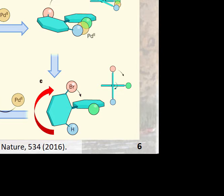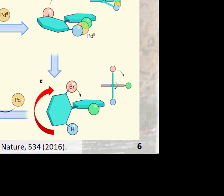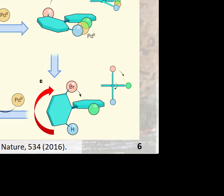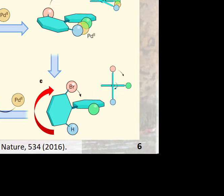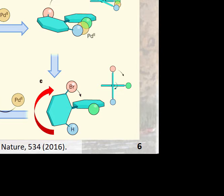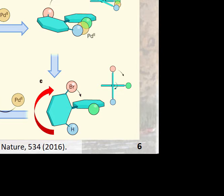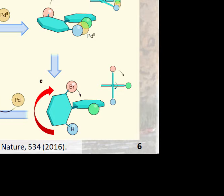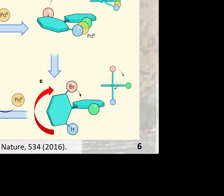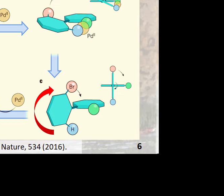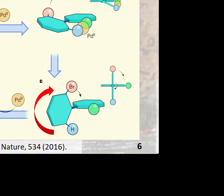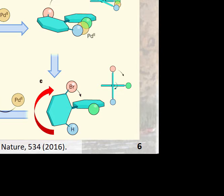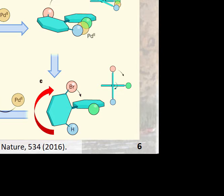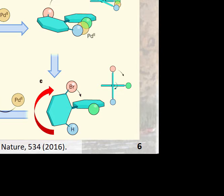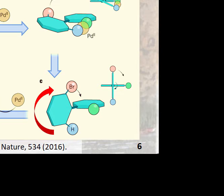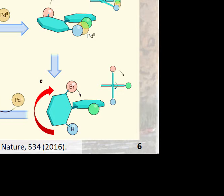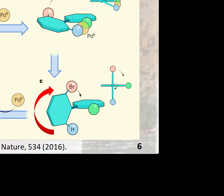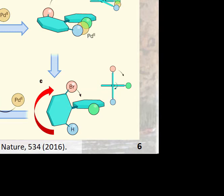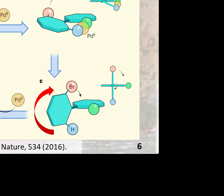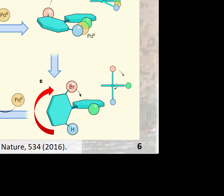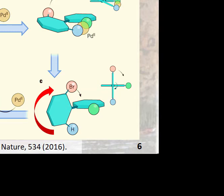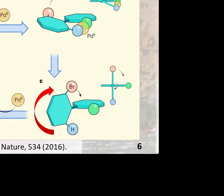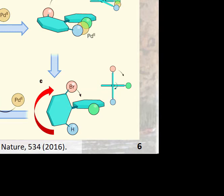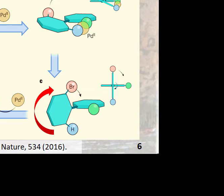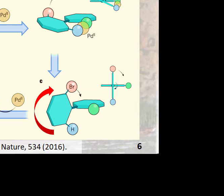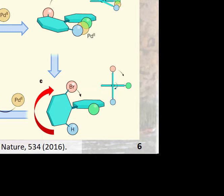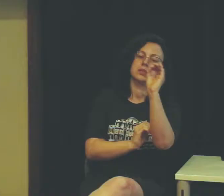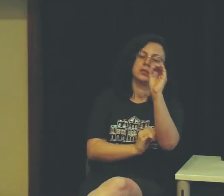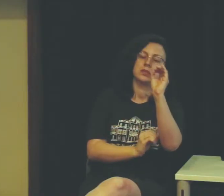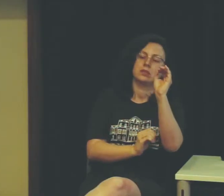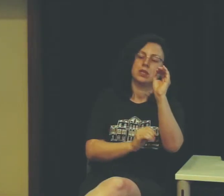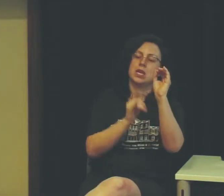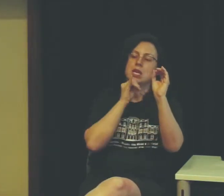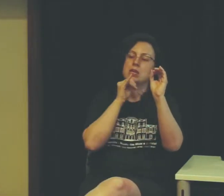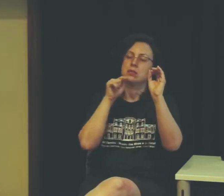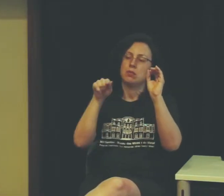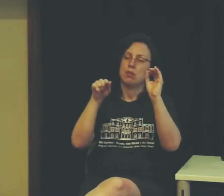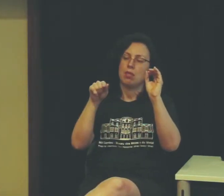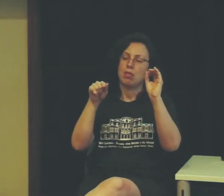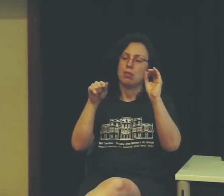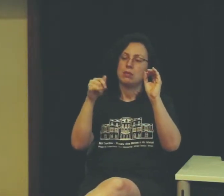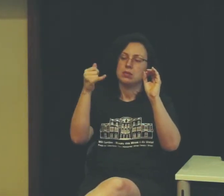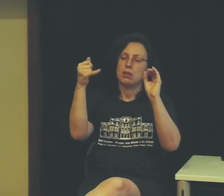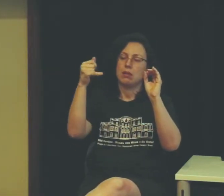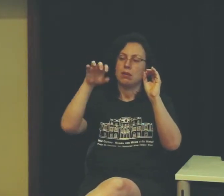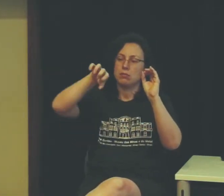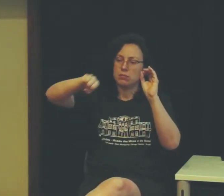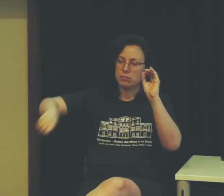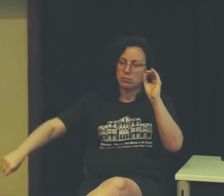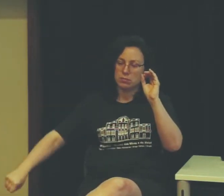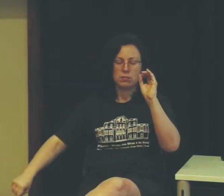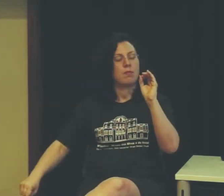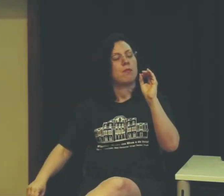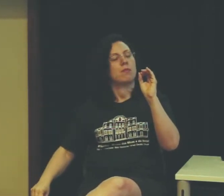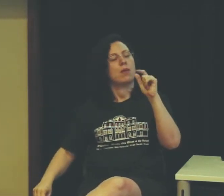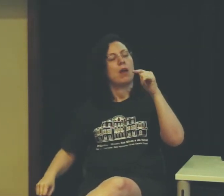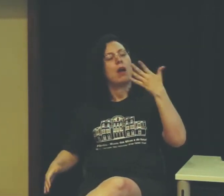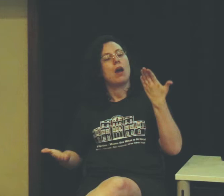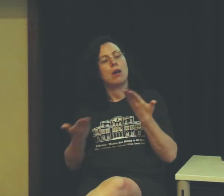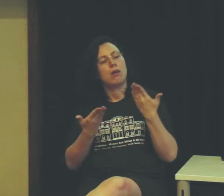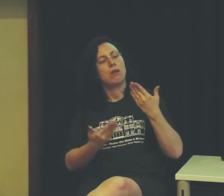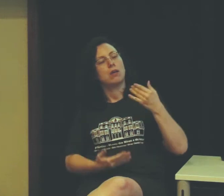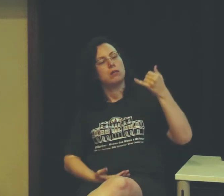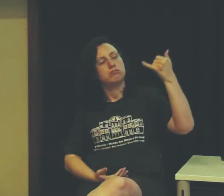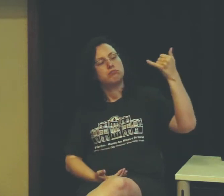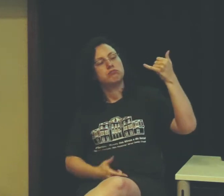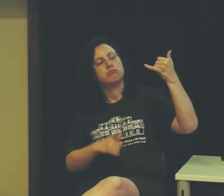em paládio 0. Ou seja, o paládio que tinha 2 elétrons a menos, agora ganha 2 elétrons, fica neutro, e aí eu passo a